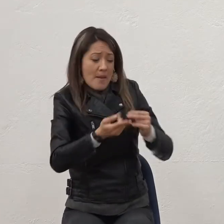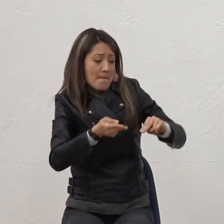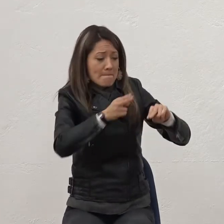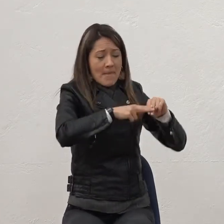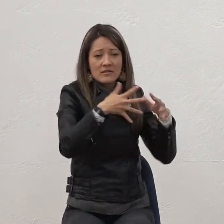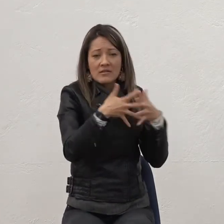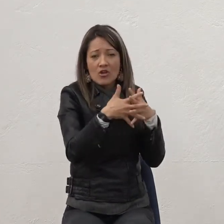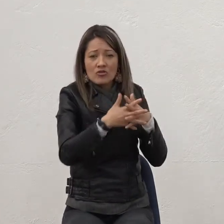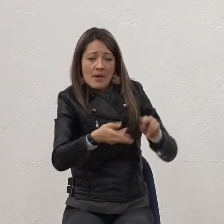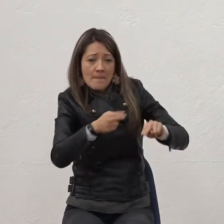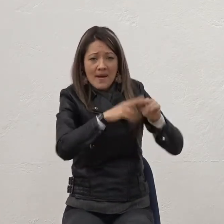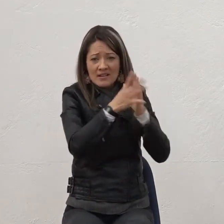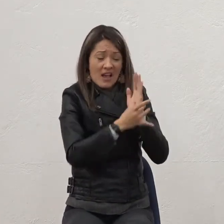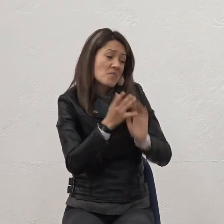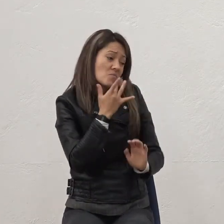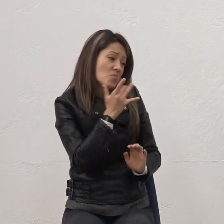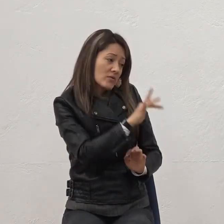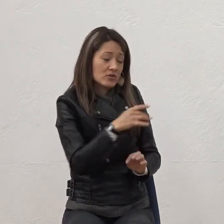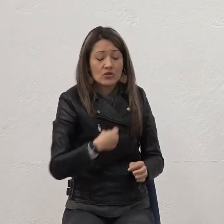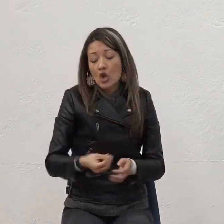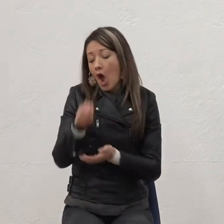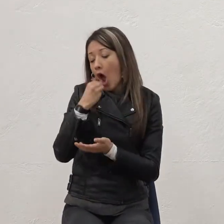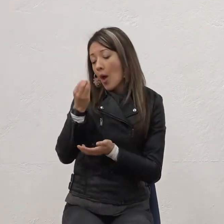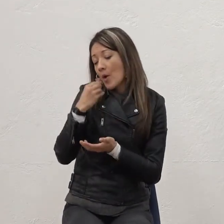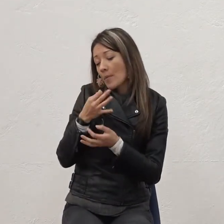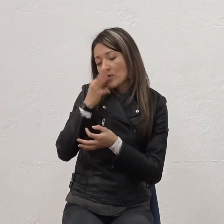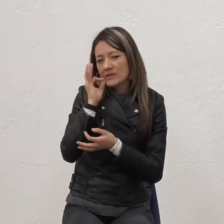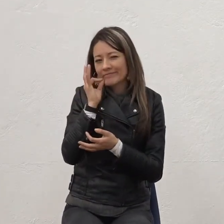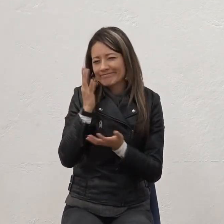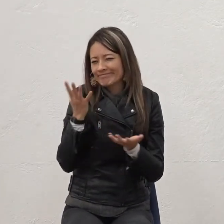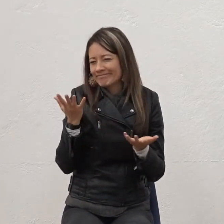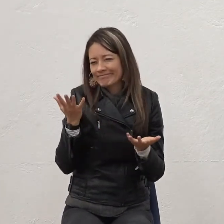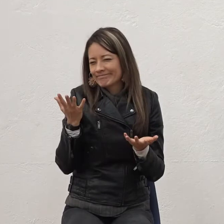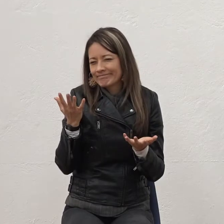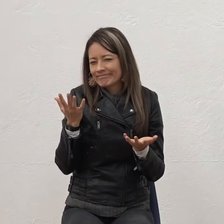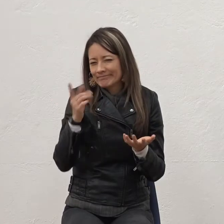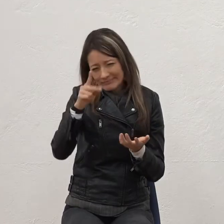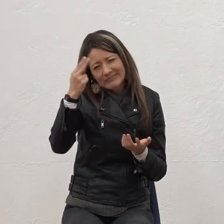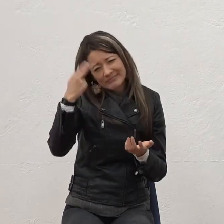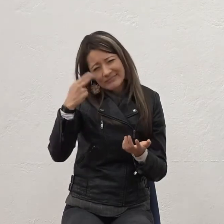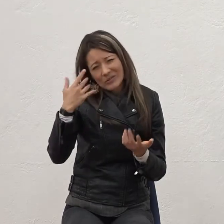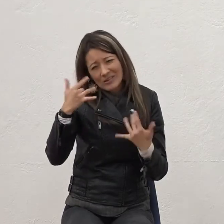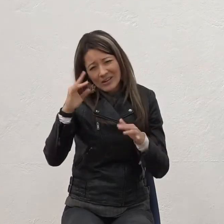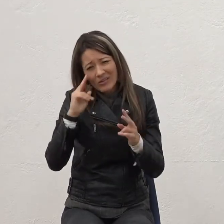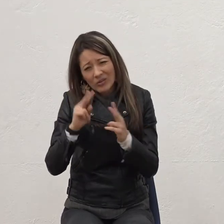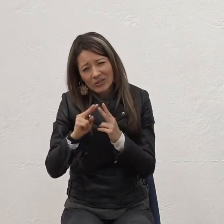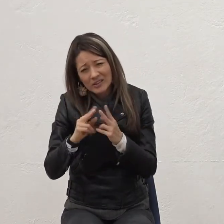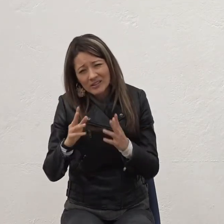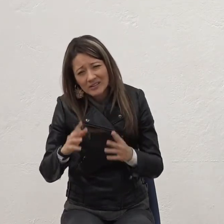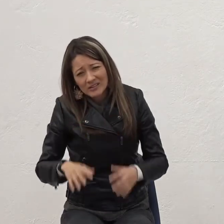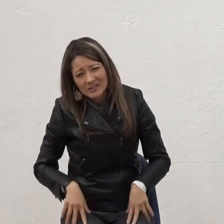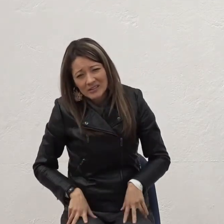aceite. Pobrecitos, mientras yo como manjares. Ay, esa historia no le parece como conocida.